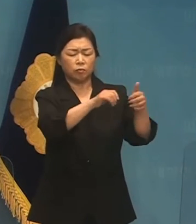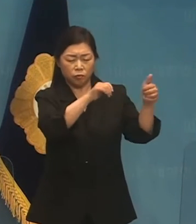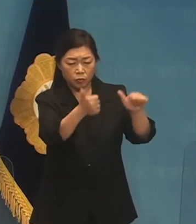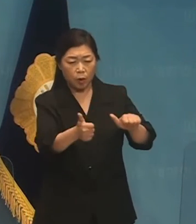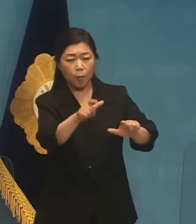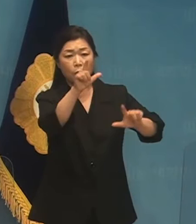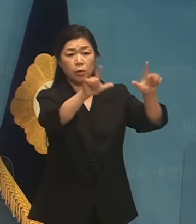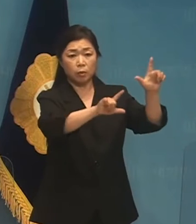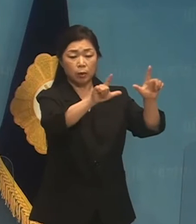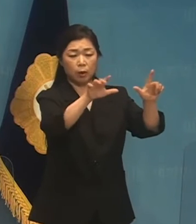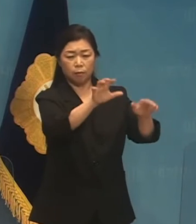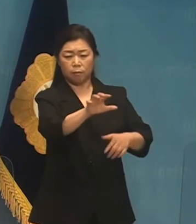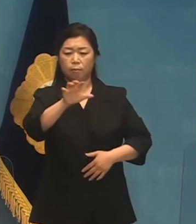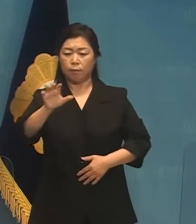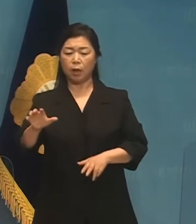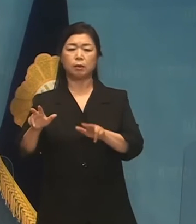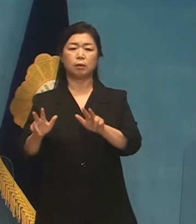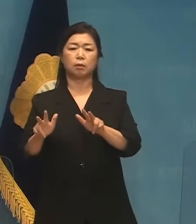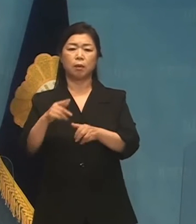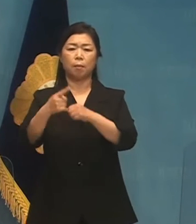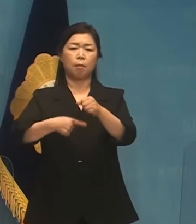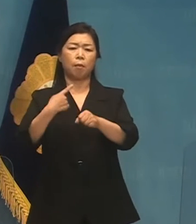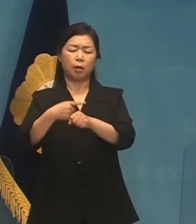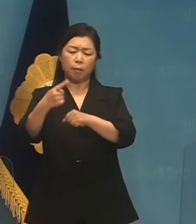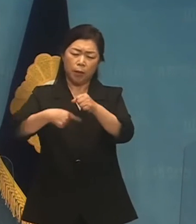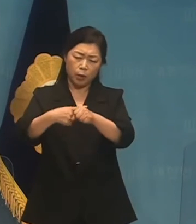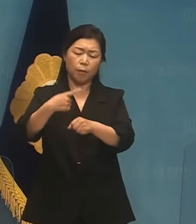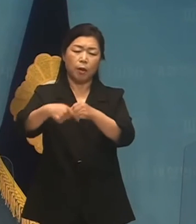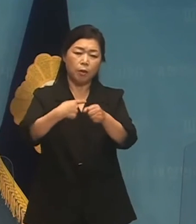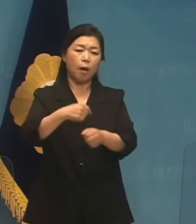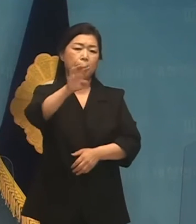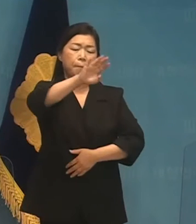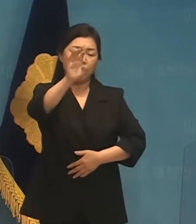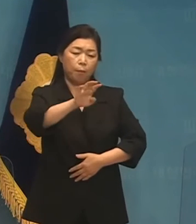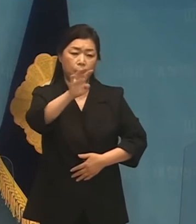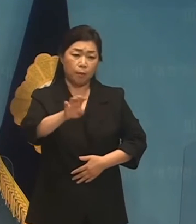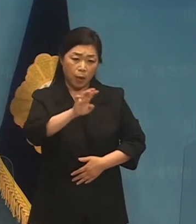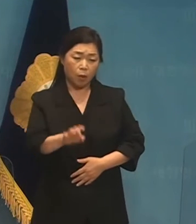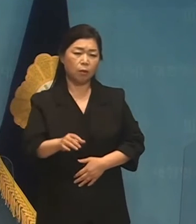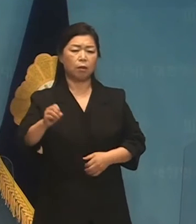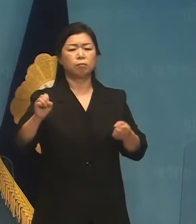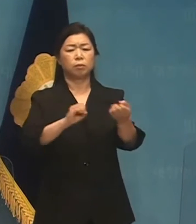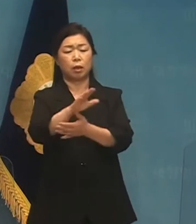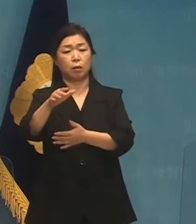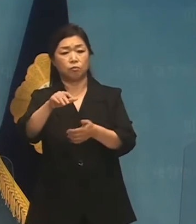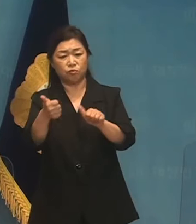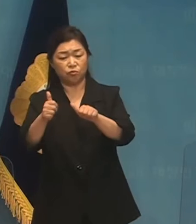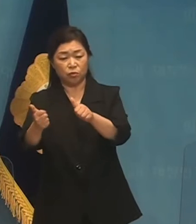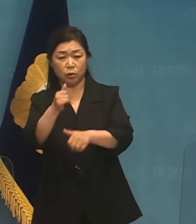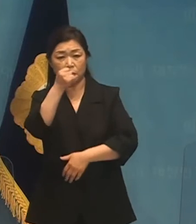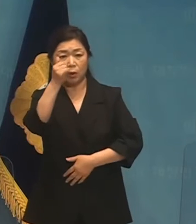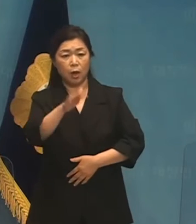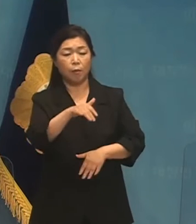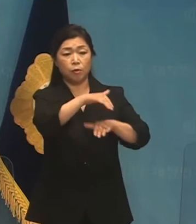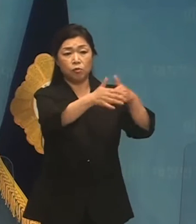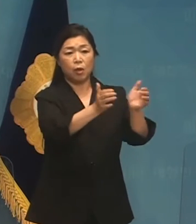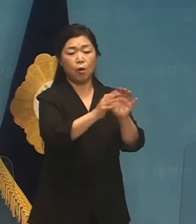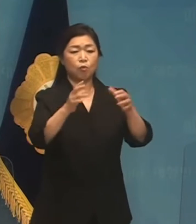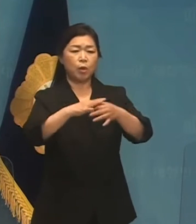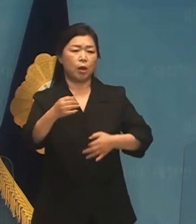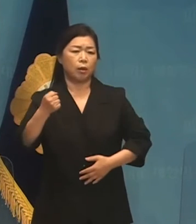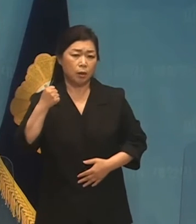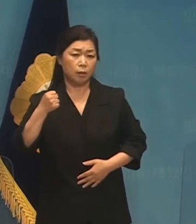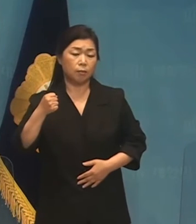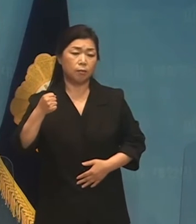참상이 대한민국에서는 매년 반복되고 있는데 민주당과